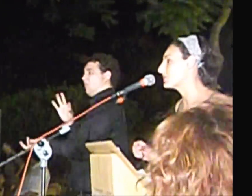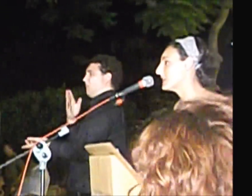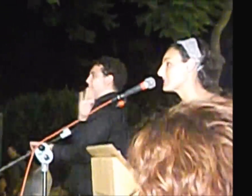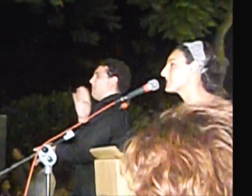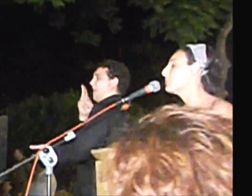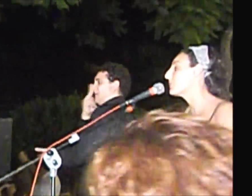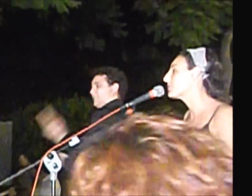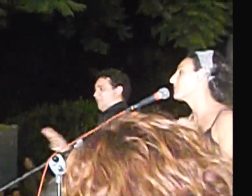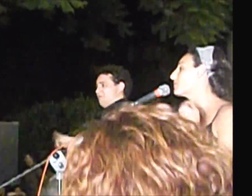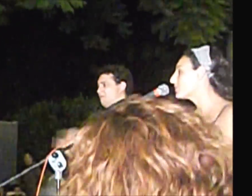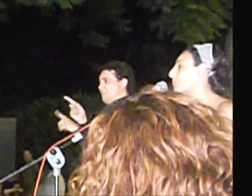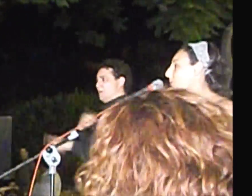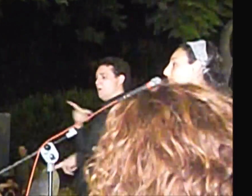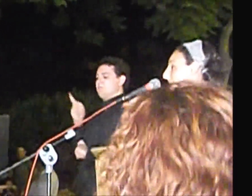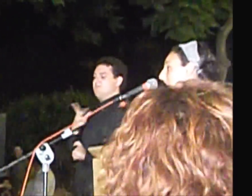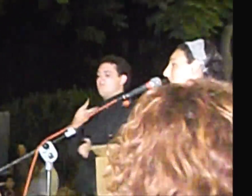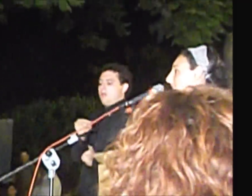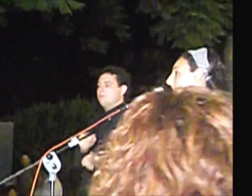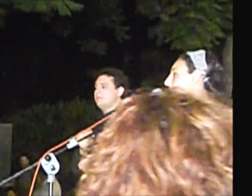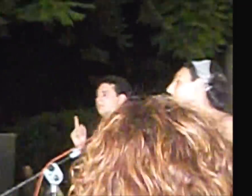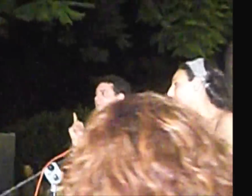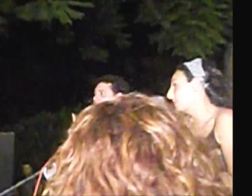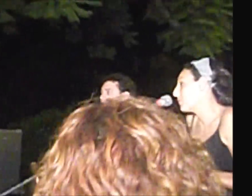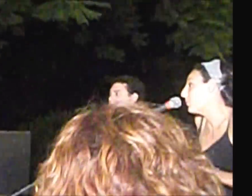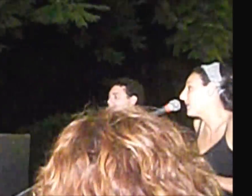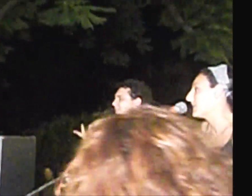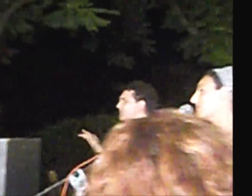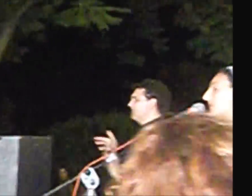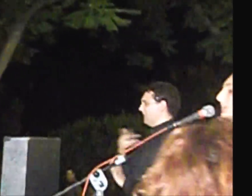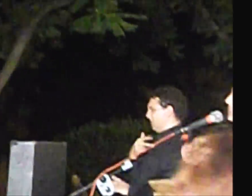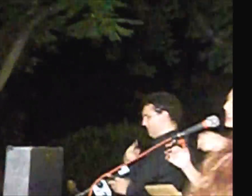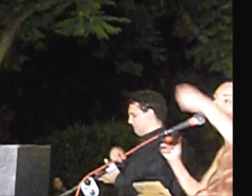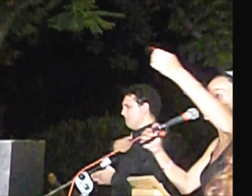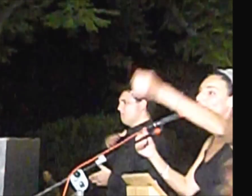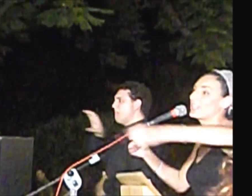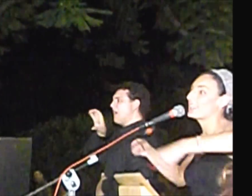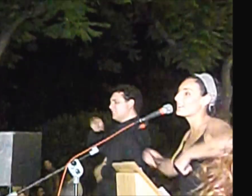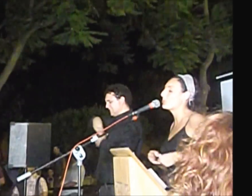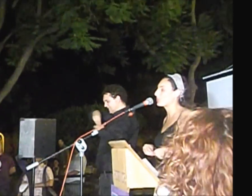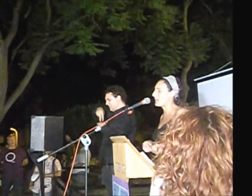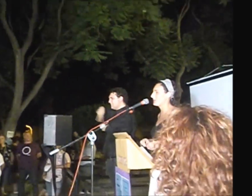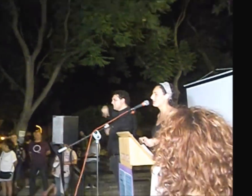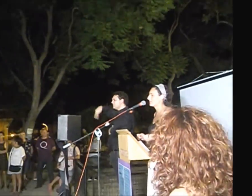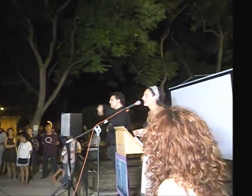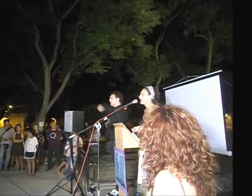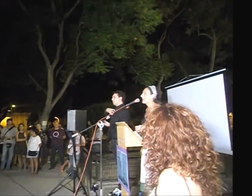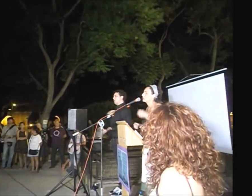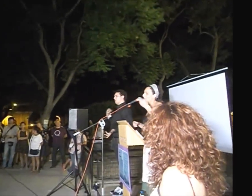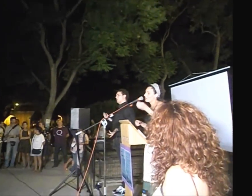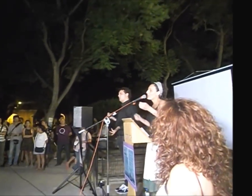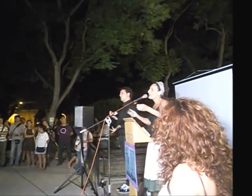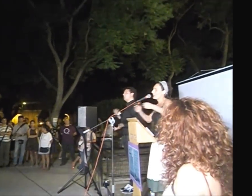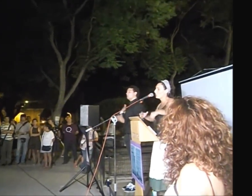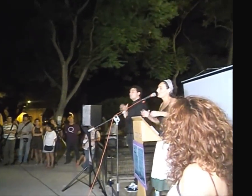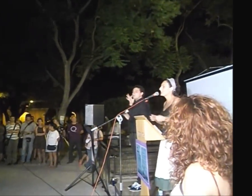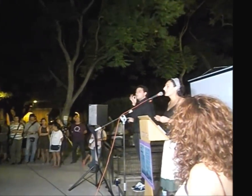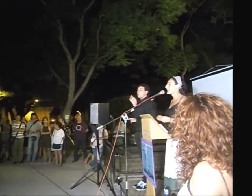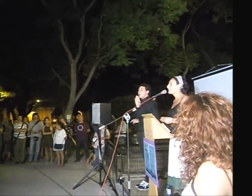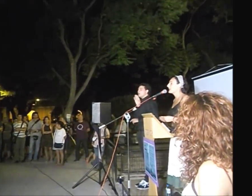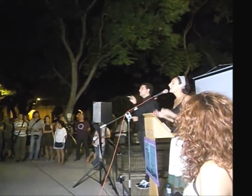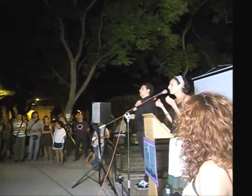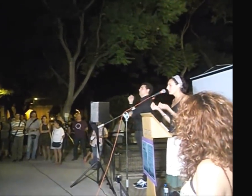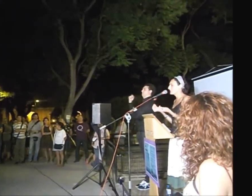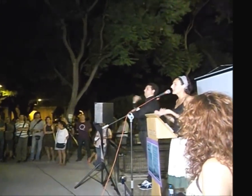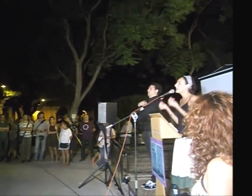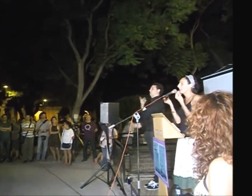todos los días. Están moviendo dentro de su propio país, pero no pueden. Entonces a esta señora la querían deportar a otra zona para que no pudiera estar